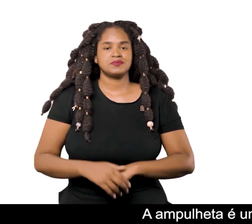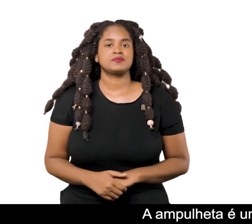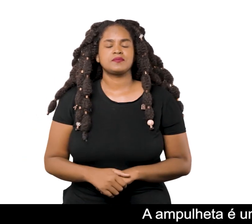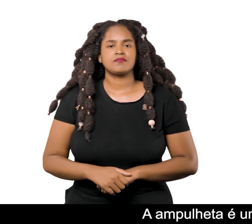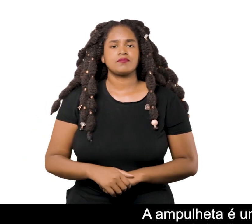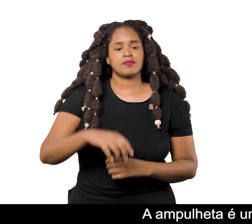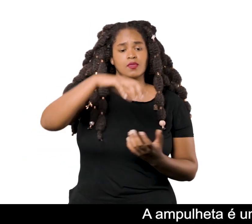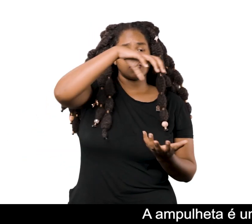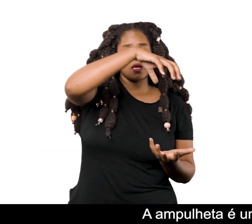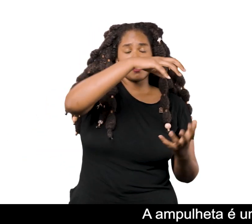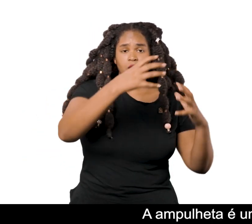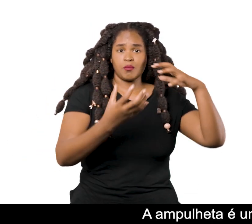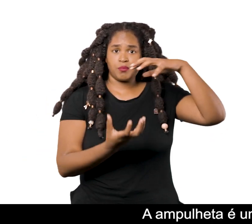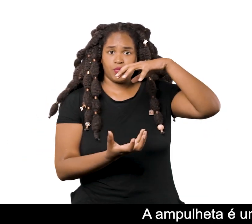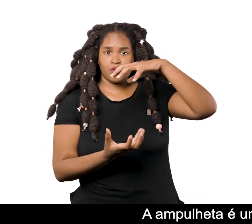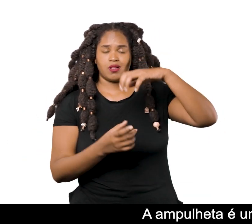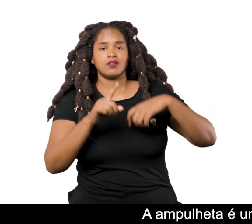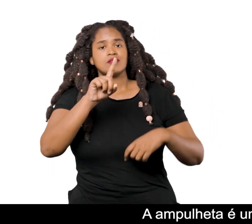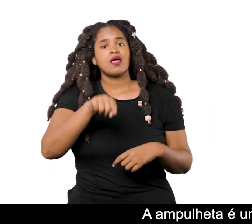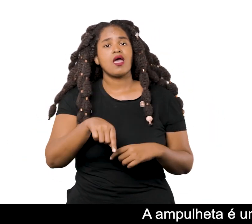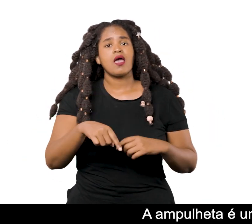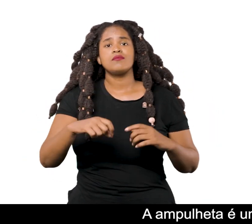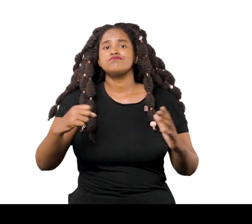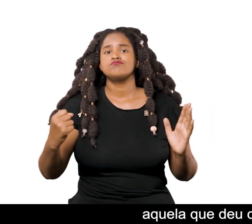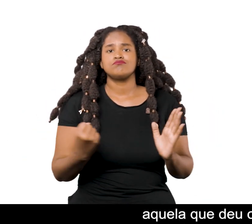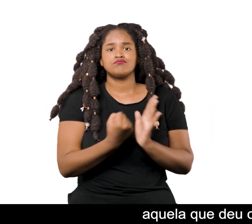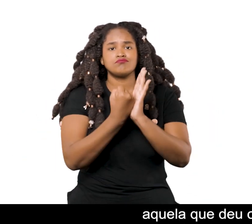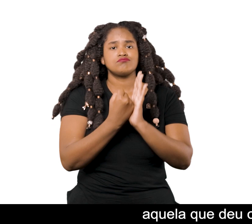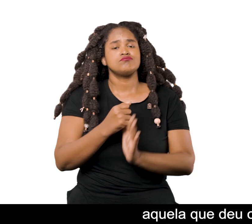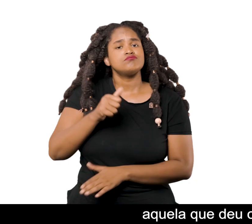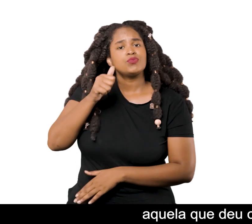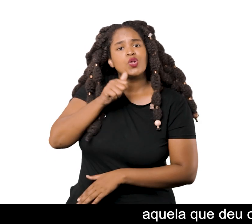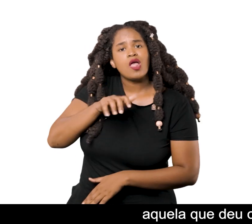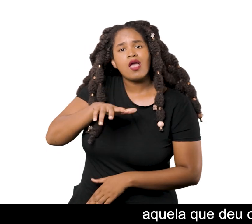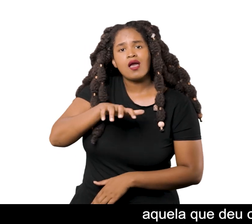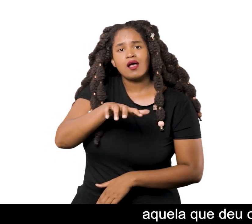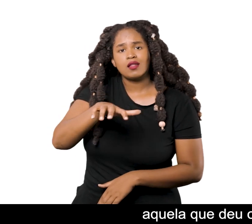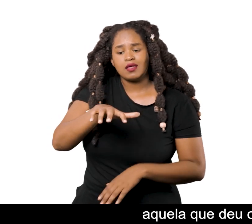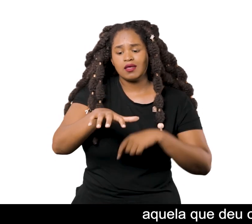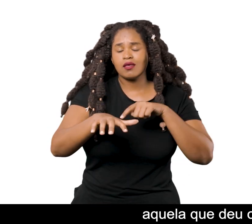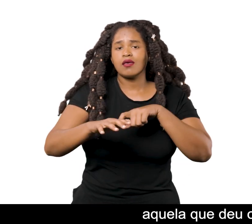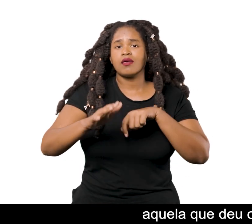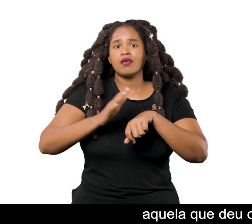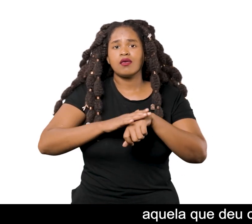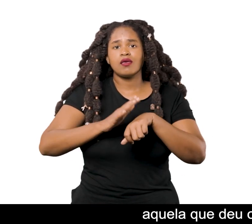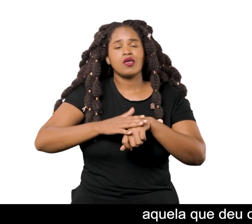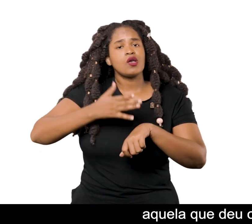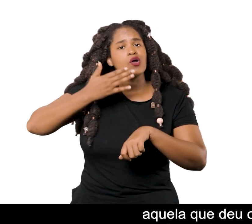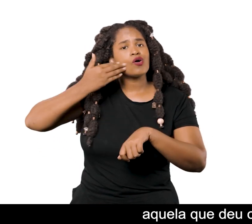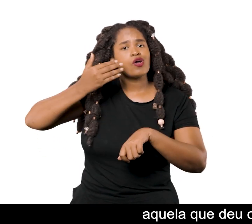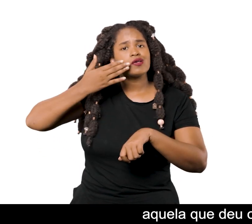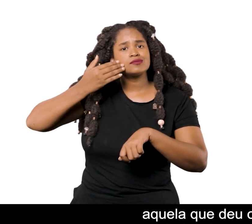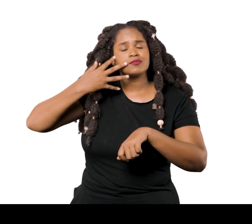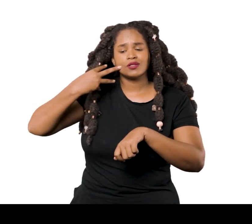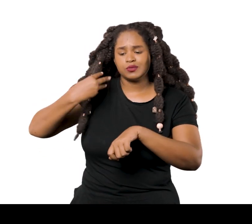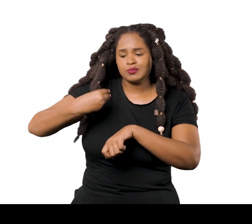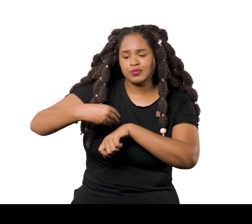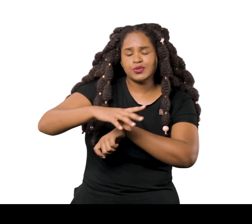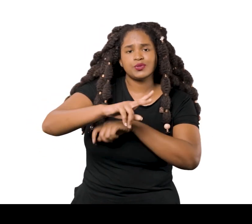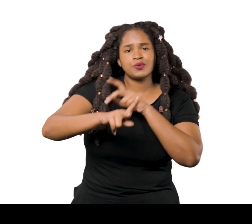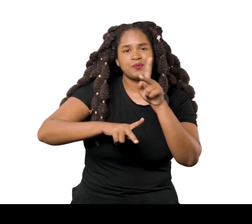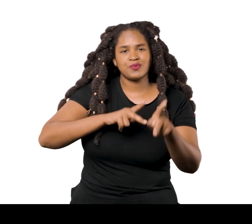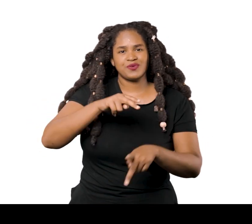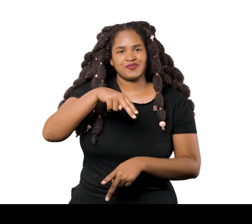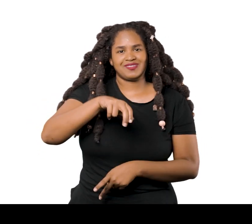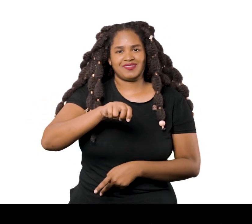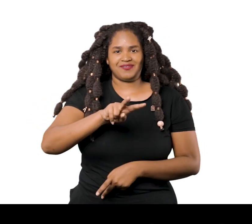A ampulheta é um dos símbolos da Mulher-Aranha, aquela que deu o conhecimento da tecelagem aos navarro. Ao